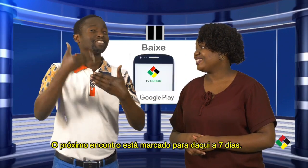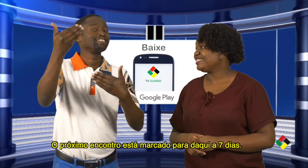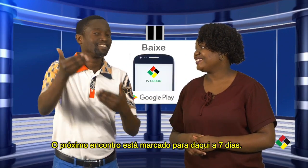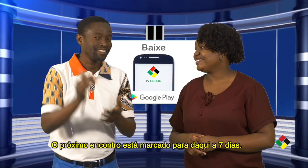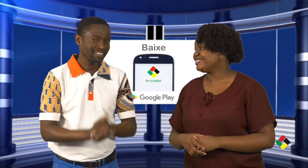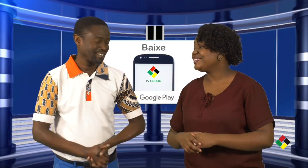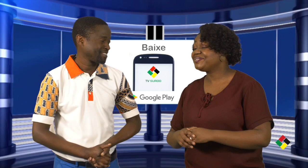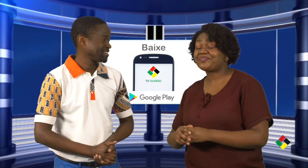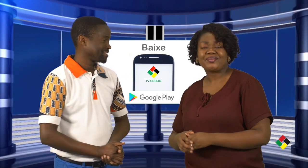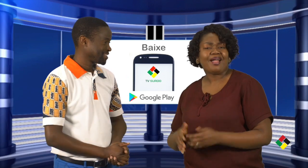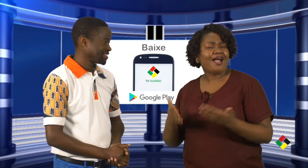7 dias.